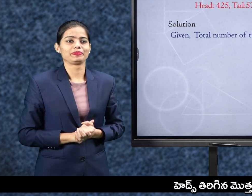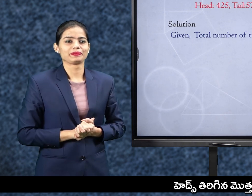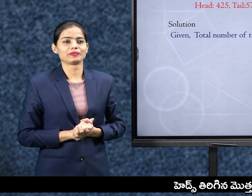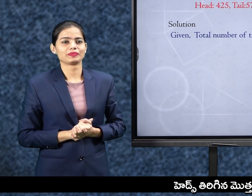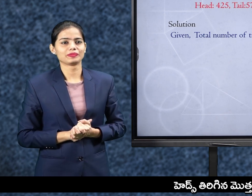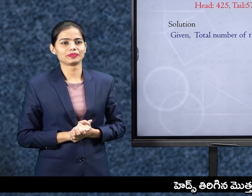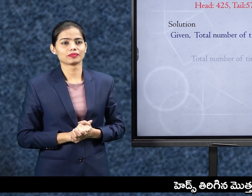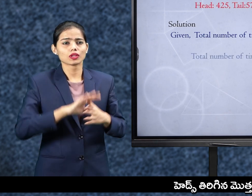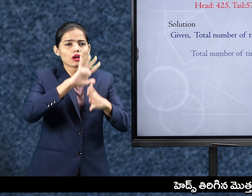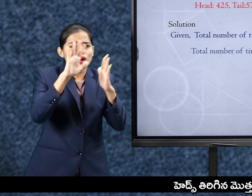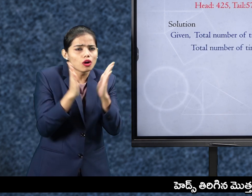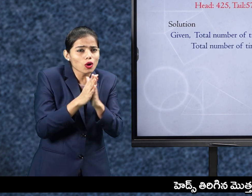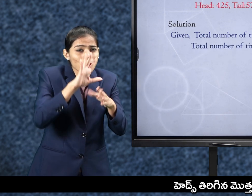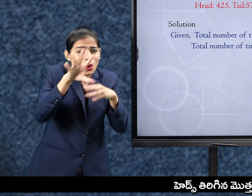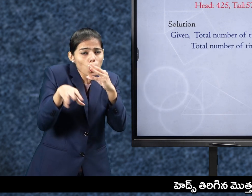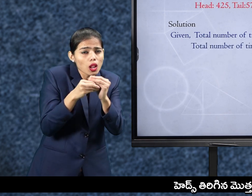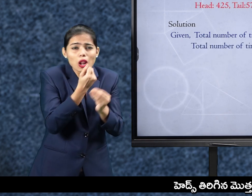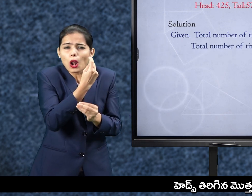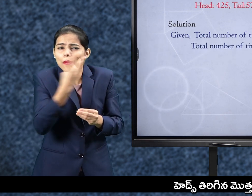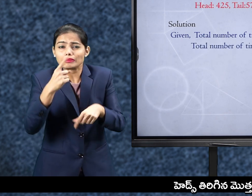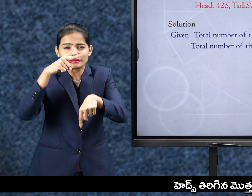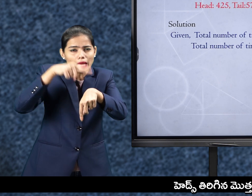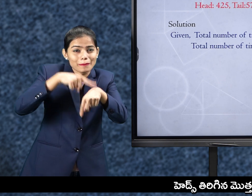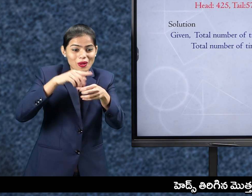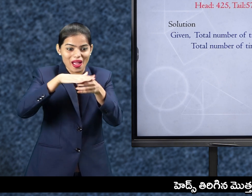హెడ్స్ తిరిగిన మొత్తం సంఖ్య 425,